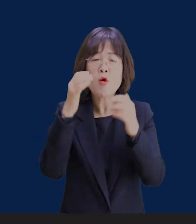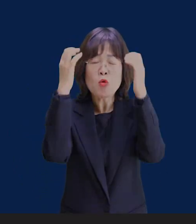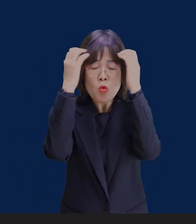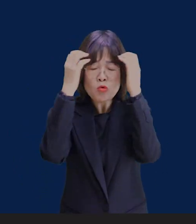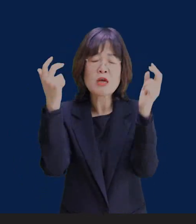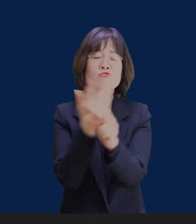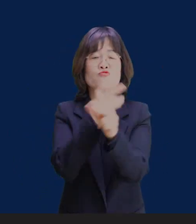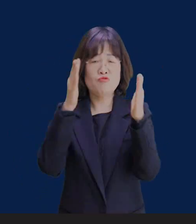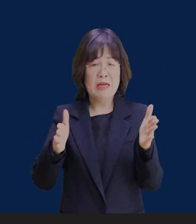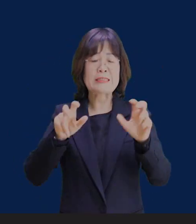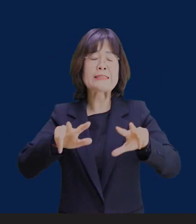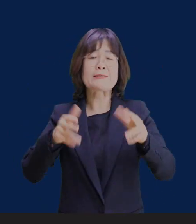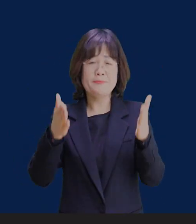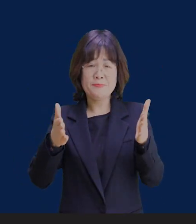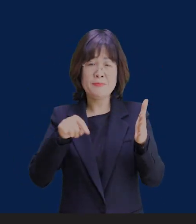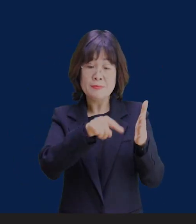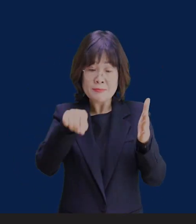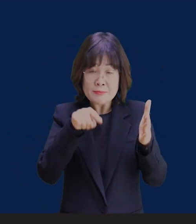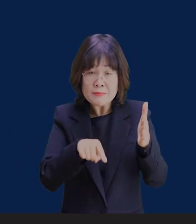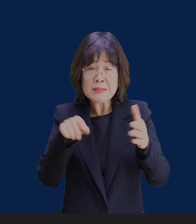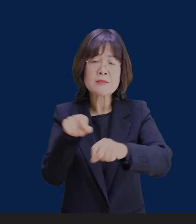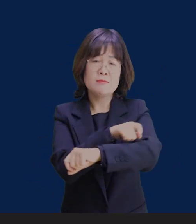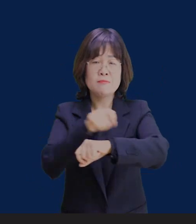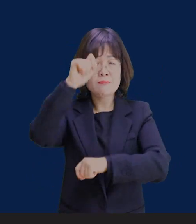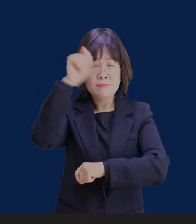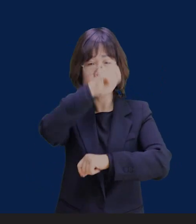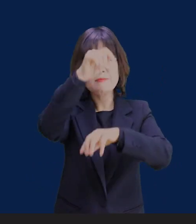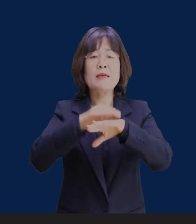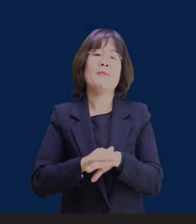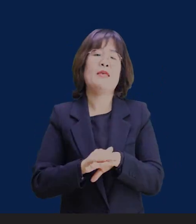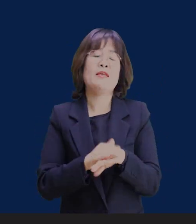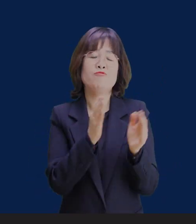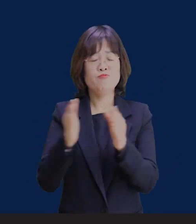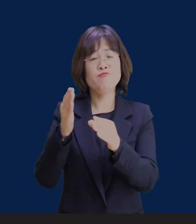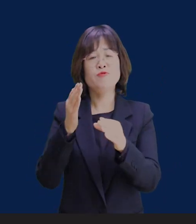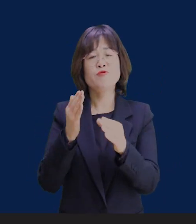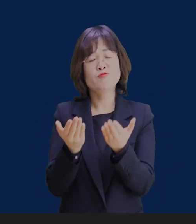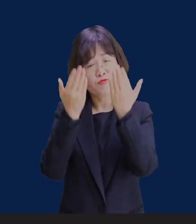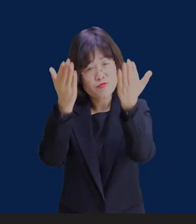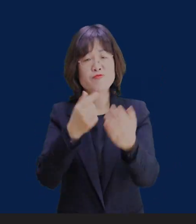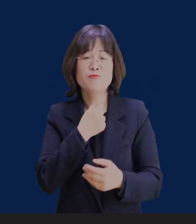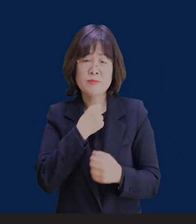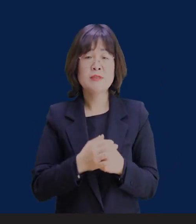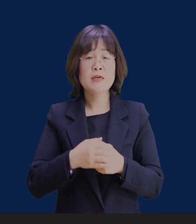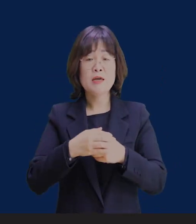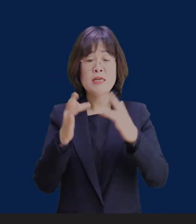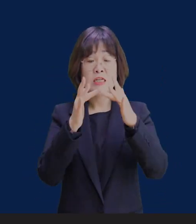고난주간이기에 이렇게 영상을 통해 고난주간 특별 새벽 기도회를 준비하게